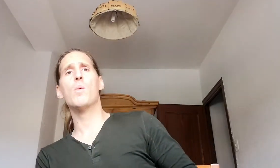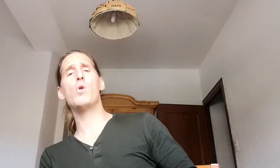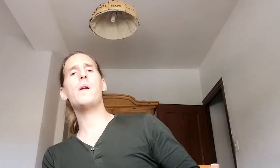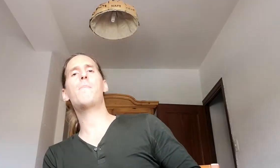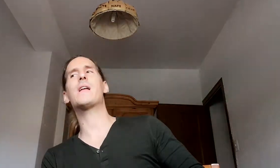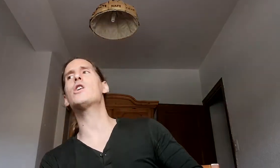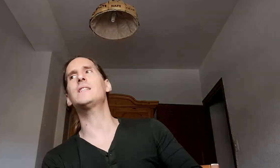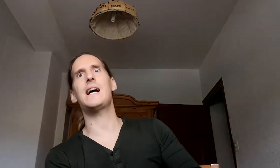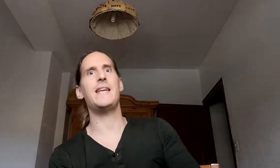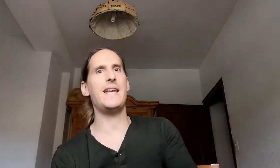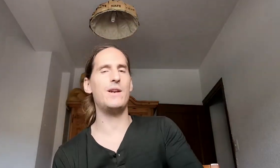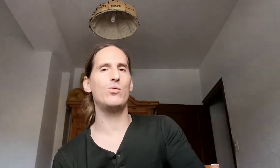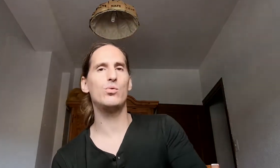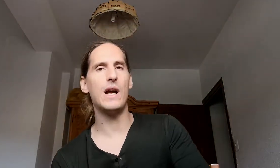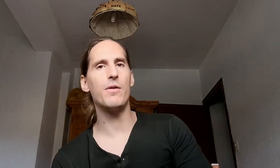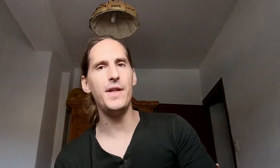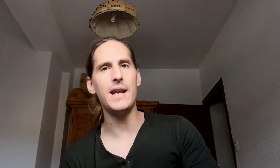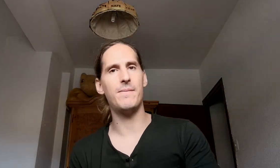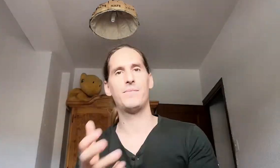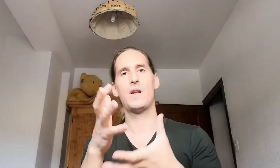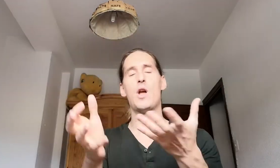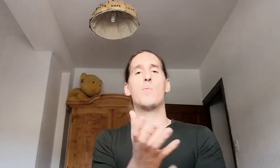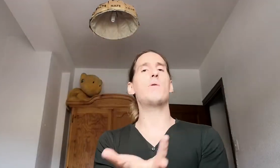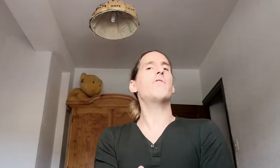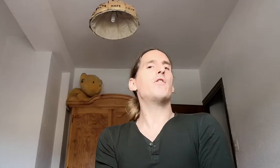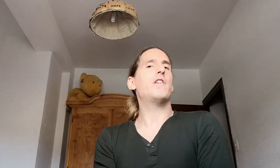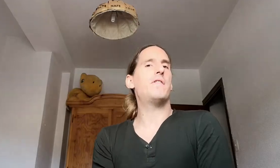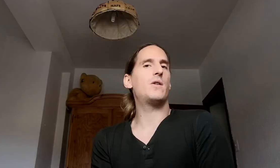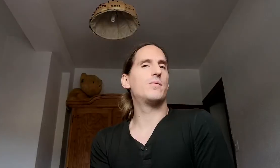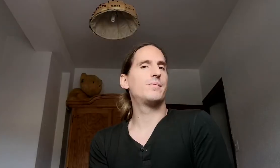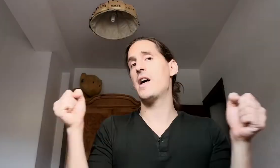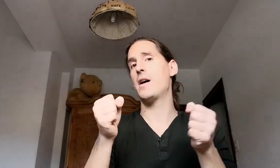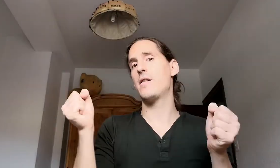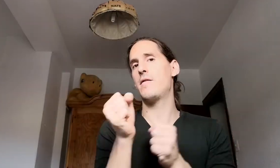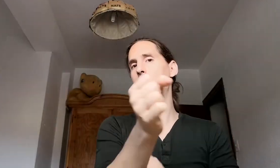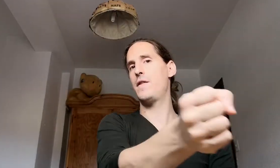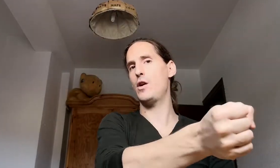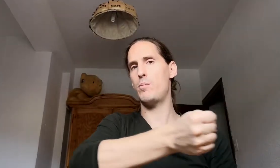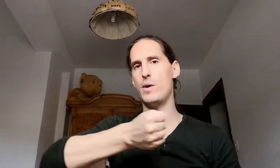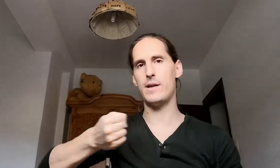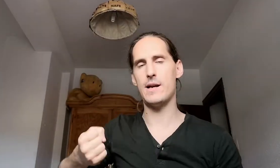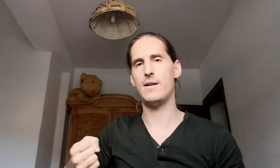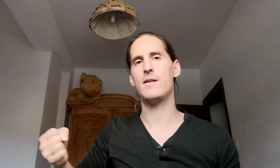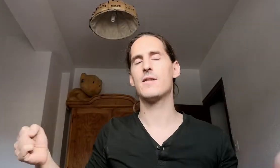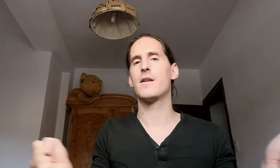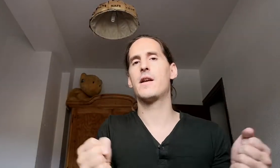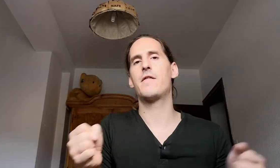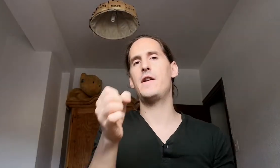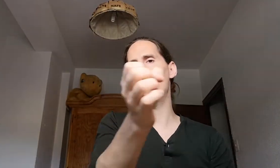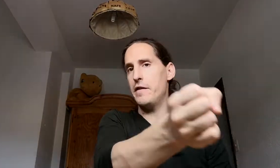Muy bien, pues ¿qué cosa hay en una cocina? Pues hay un frigorífico. Frío puerta.